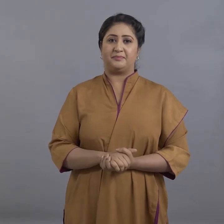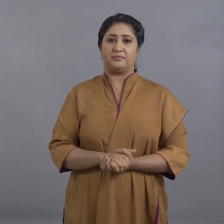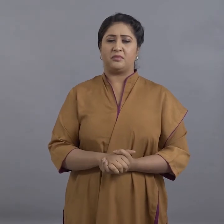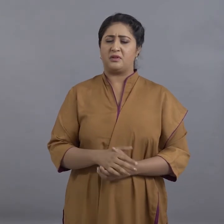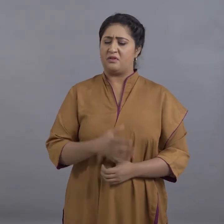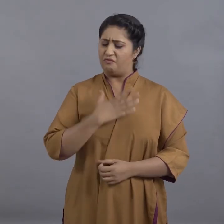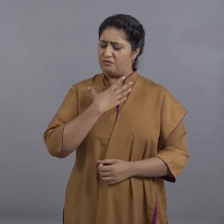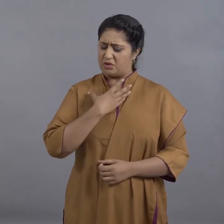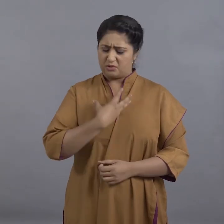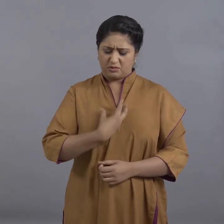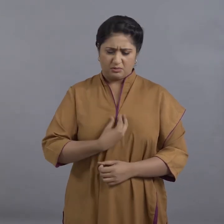अफसोस,